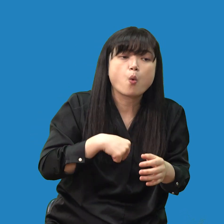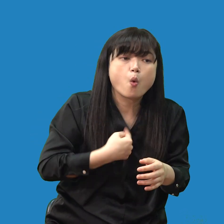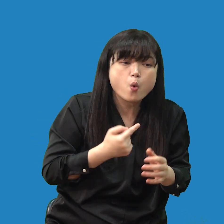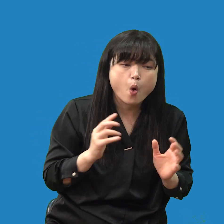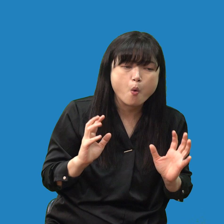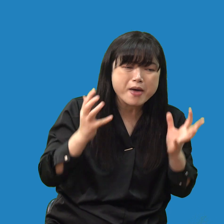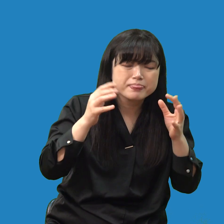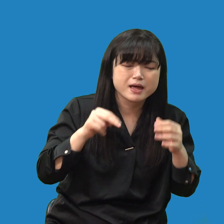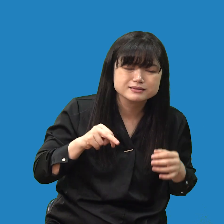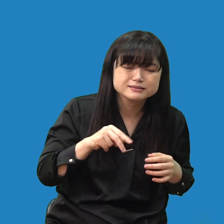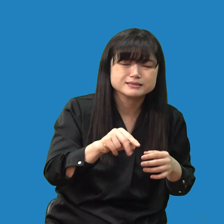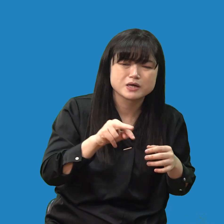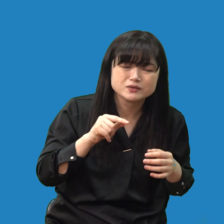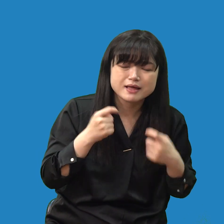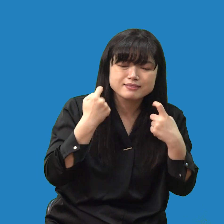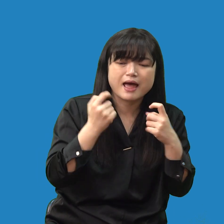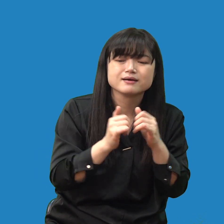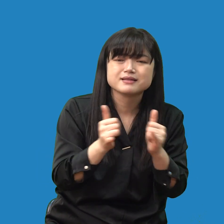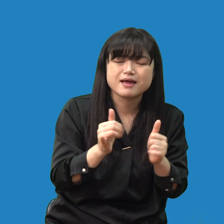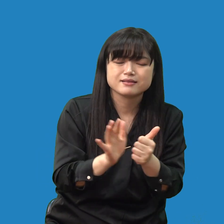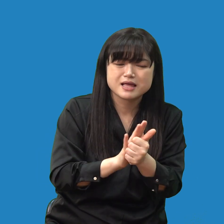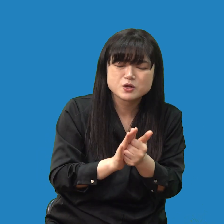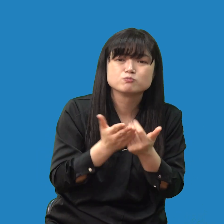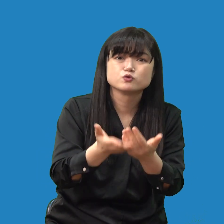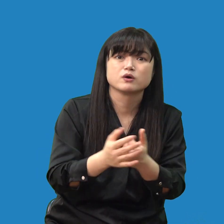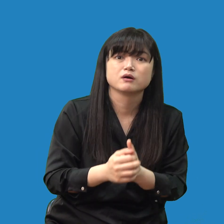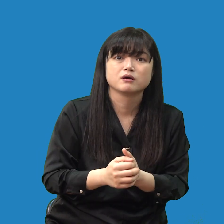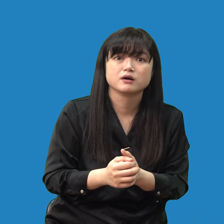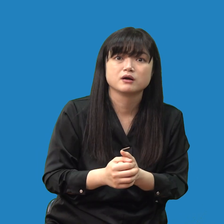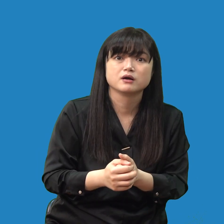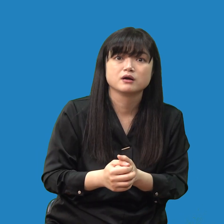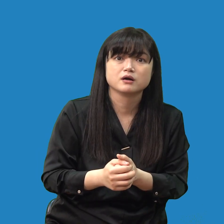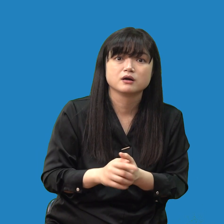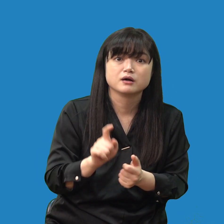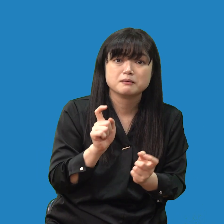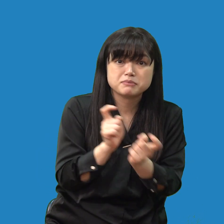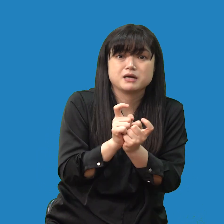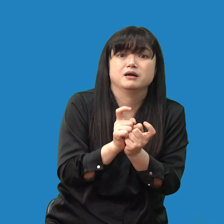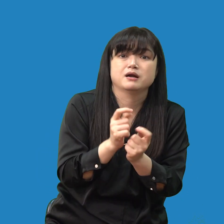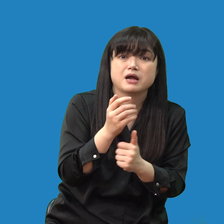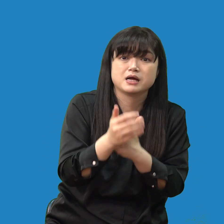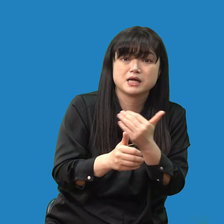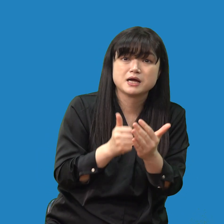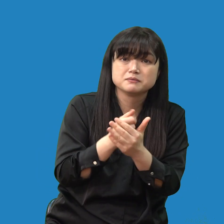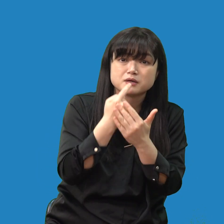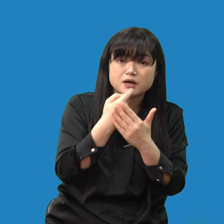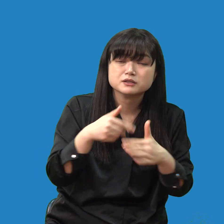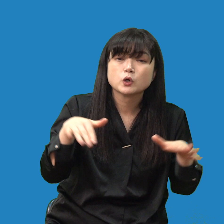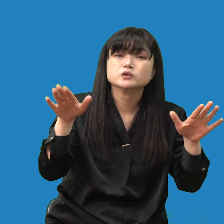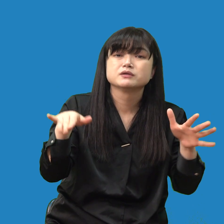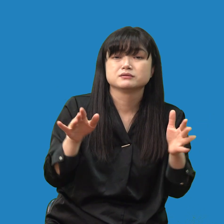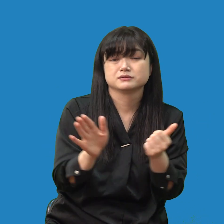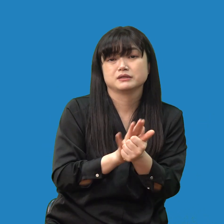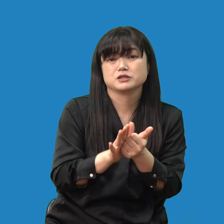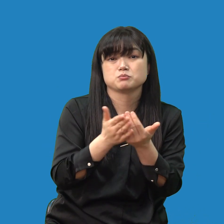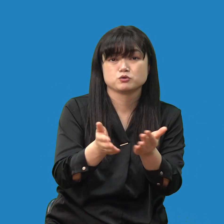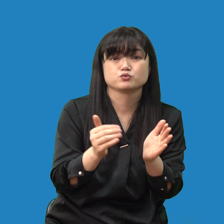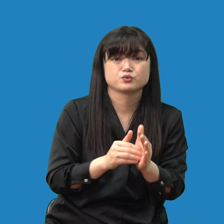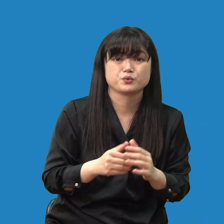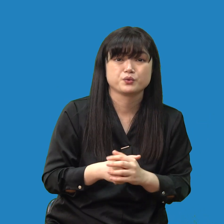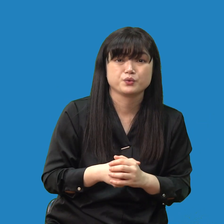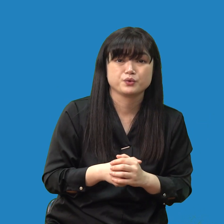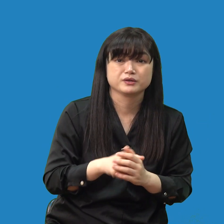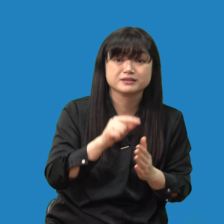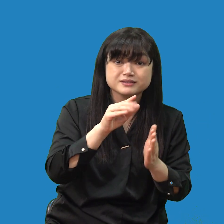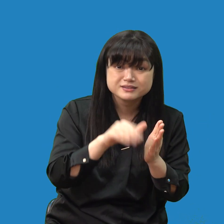홀로 환대를 실천하며 나그네를 대접했는데 그러다가 부지 중에 하나님과 천사들을 대접했습니다. 그리고